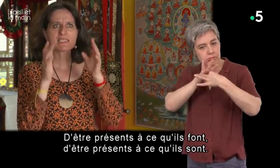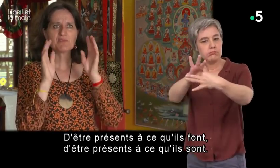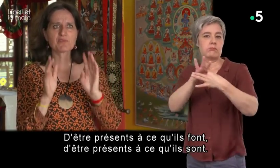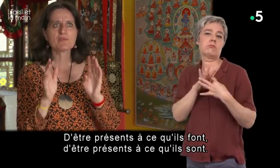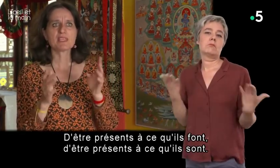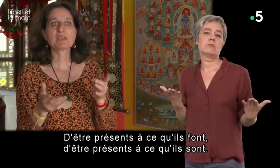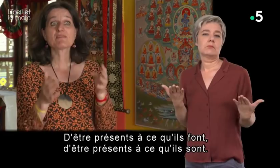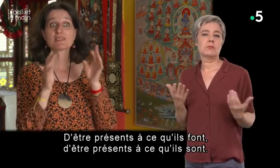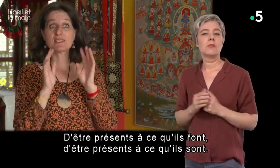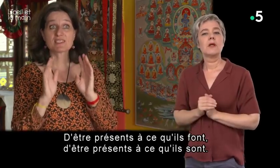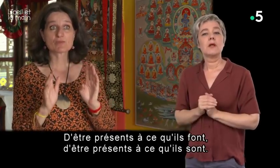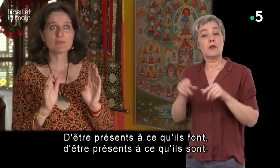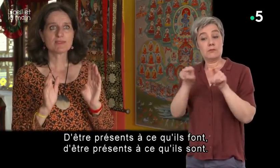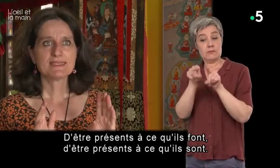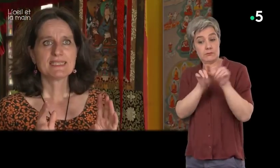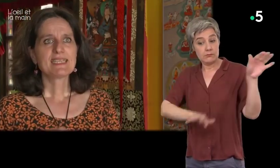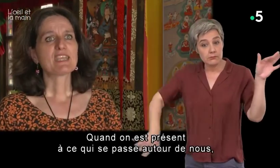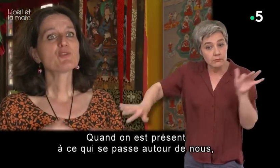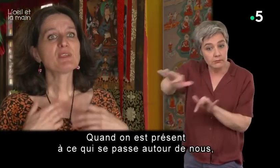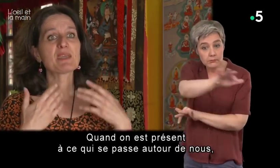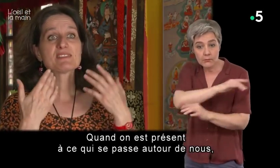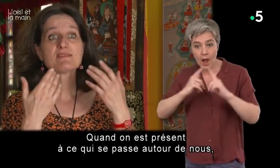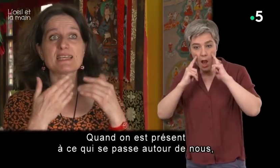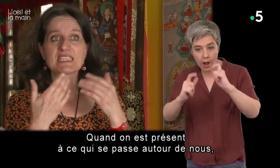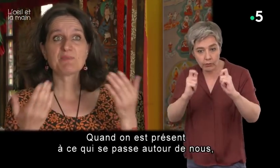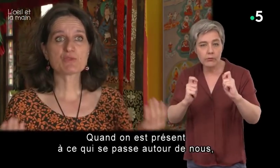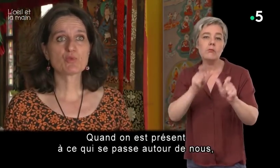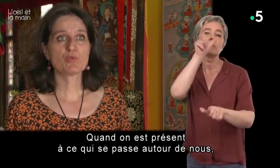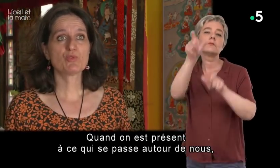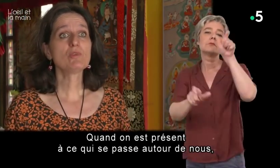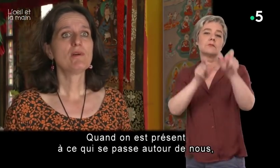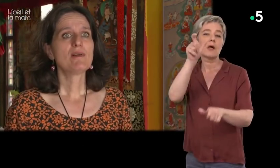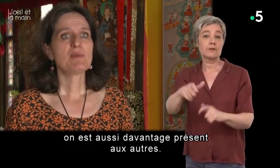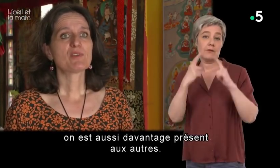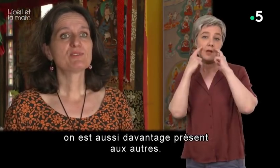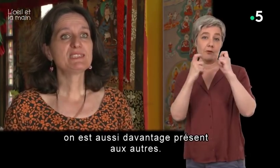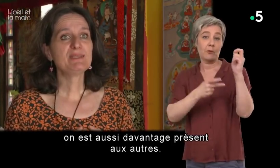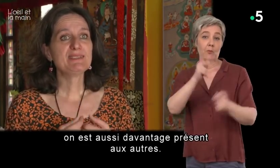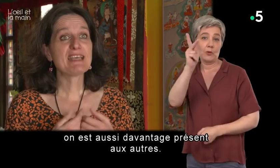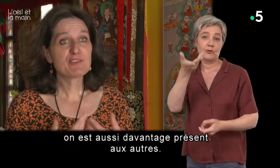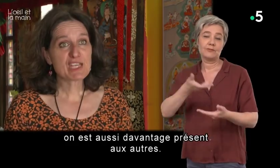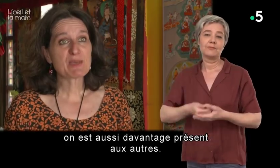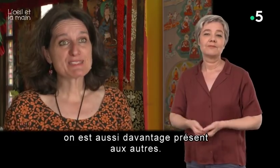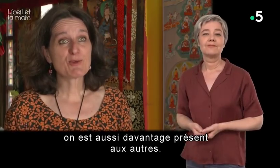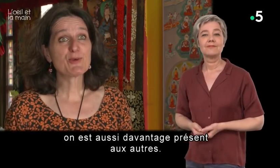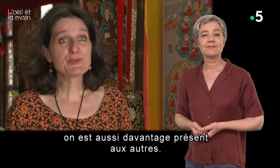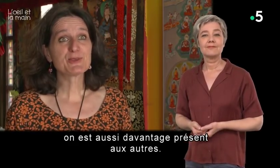qu'ils font, d'être présents à ce qu'ils sont. Et quand on est présent à ce qui se passe autour de nous, eh bien, on est aussi davantage présent aux